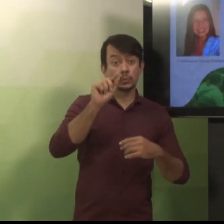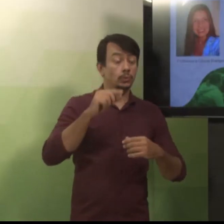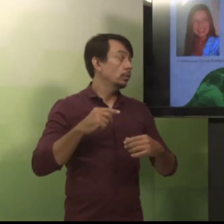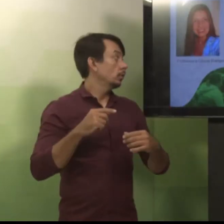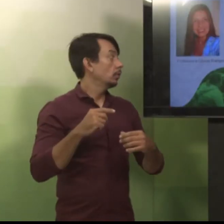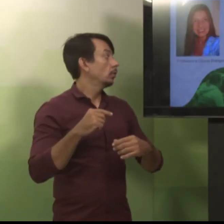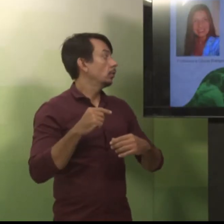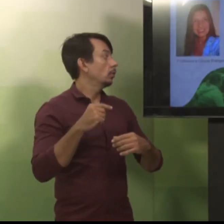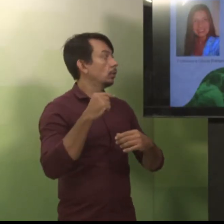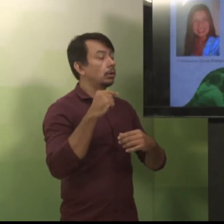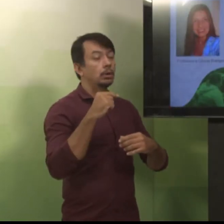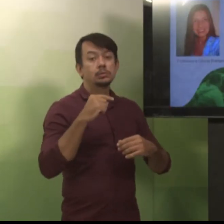Então,